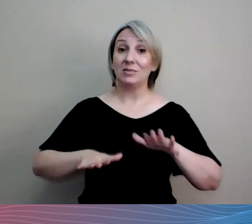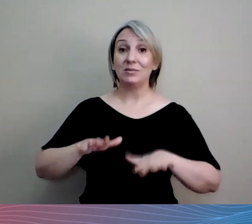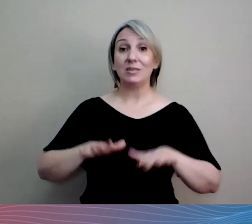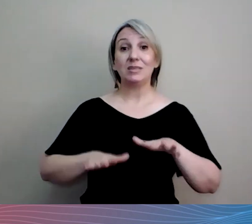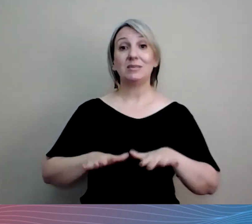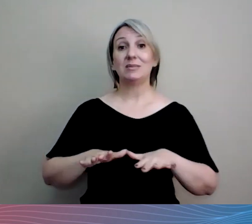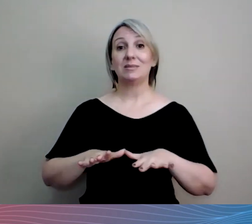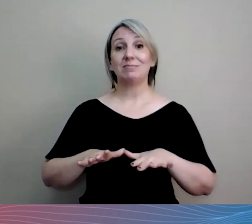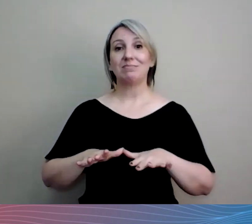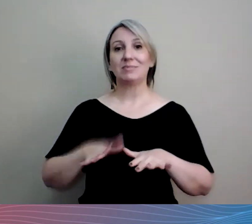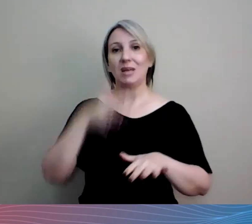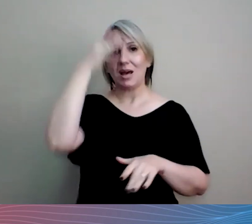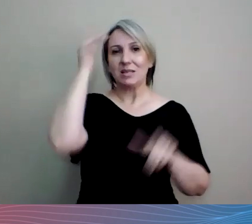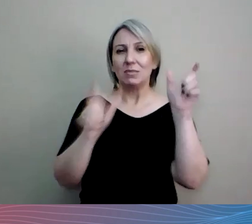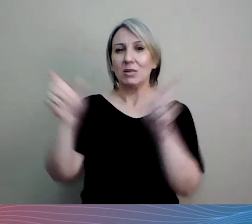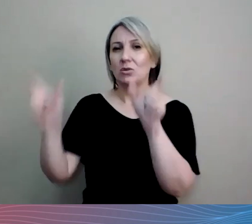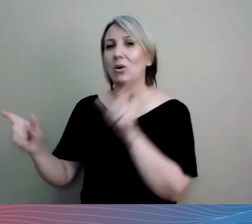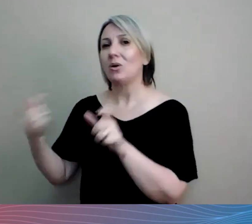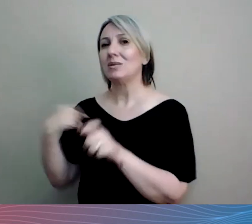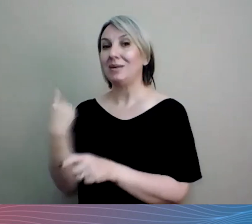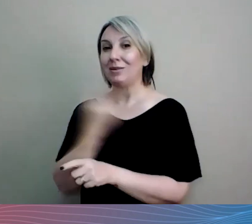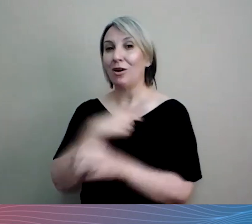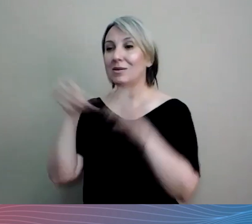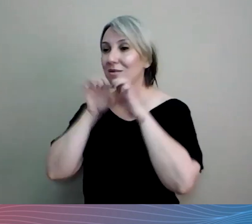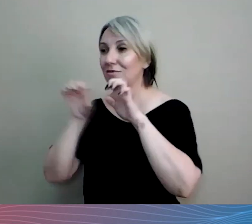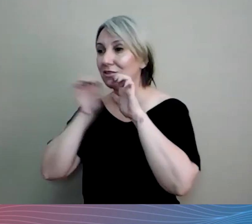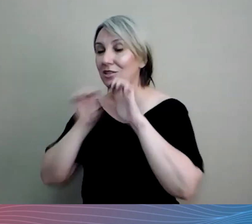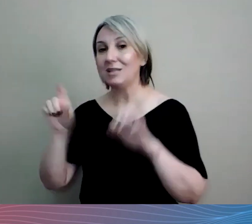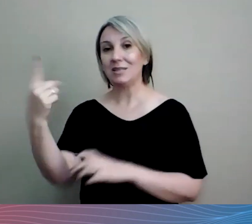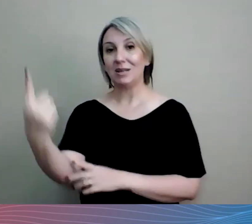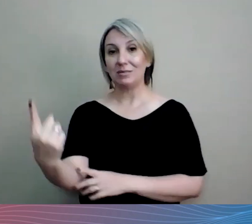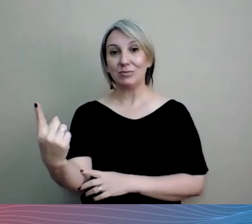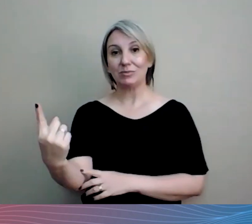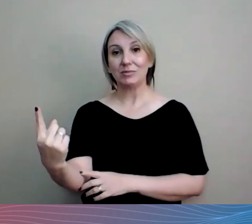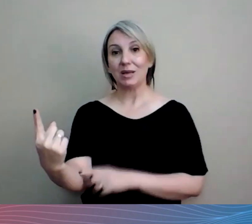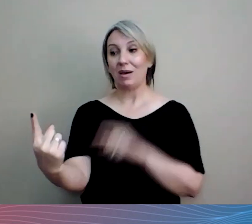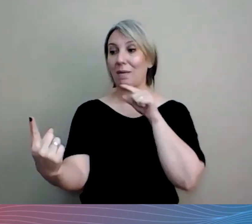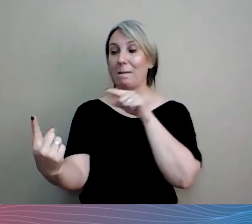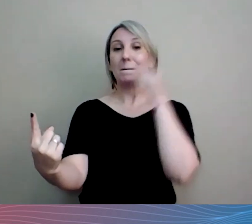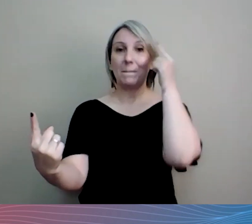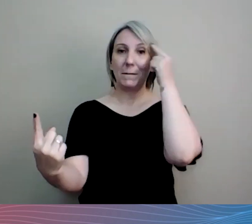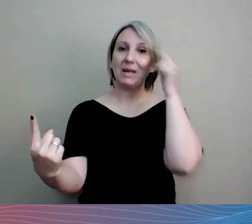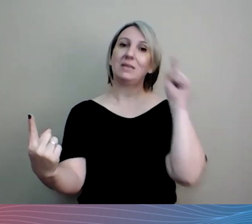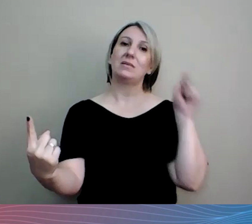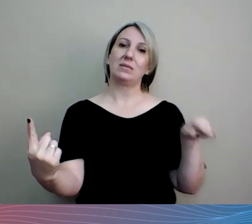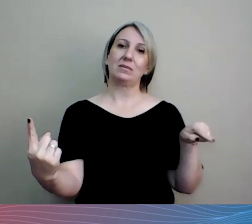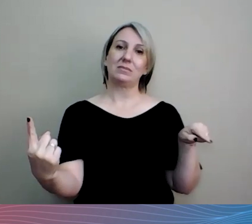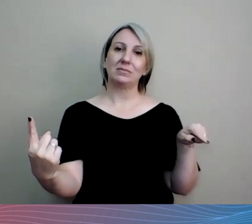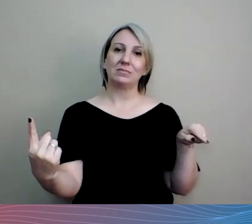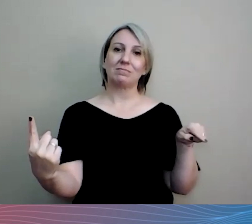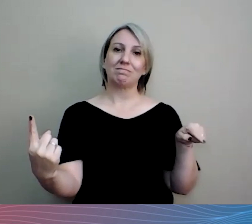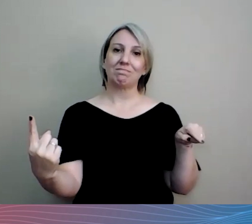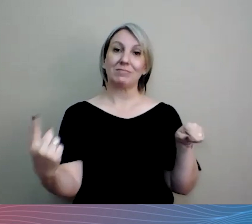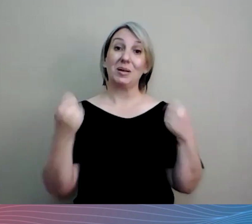Então nós precisamos conscientizar as pessoas, irmãos, que nós estamos trazendo essas pessoas